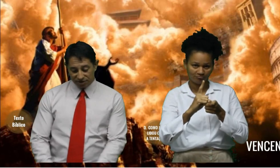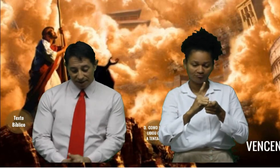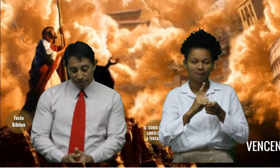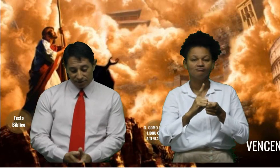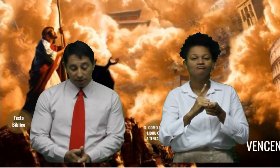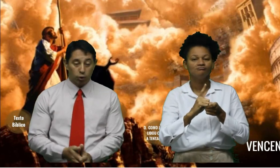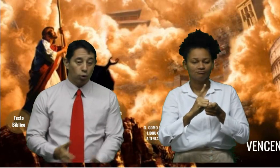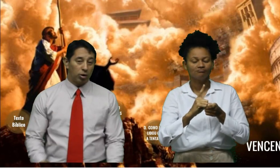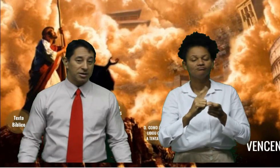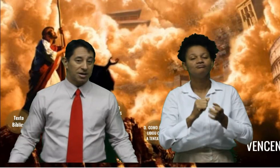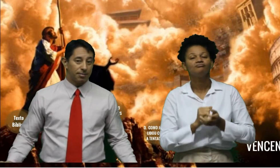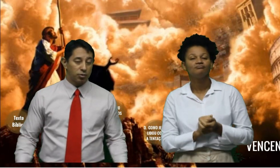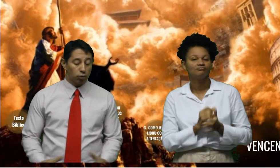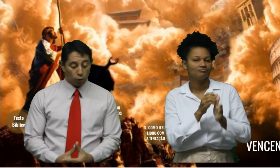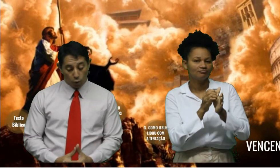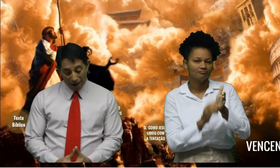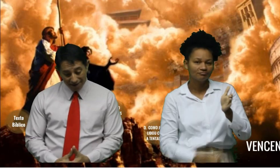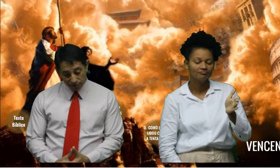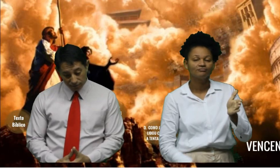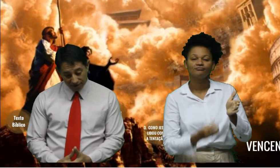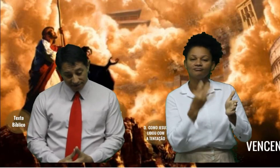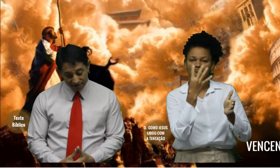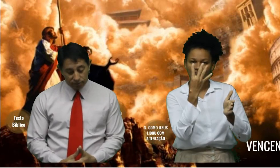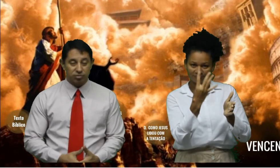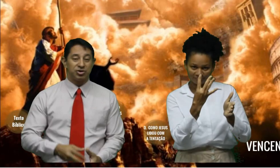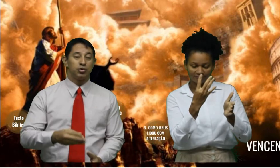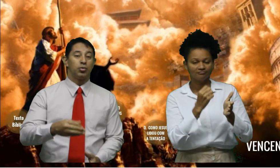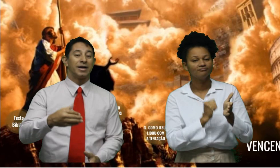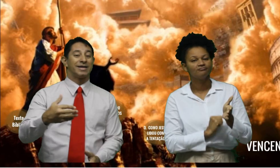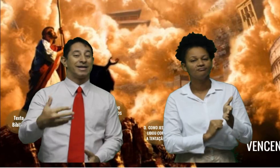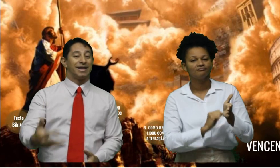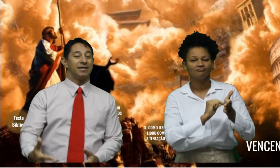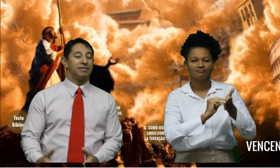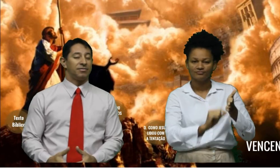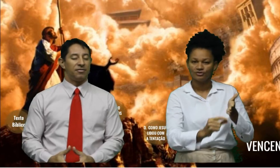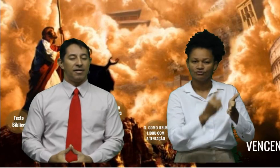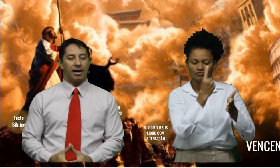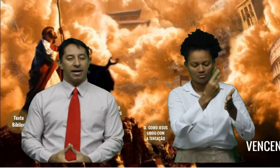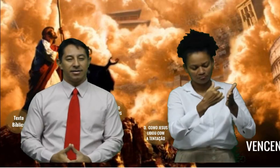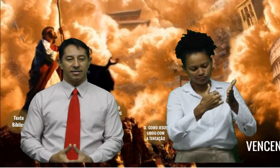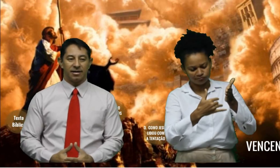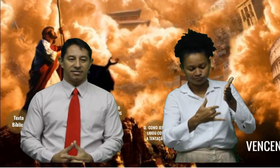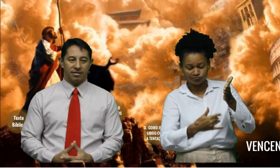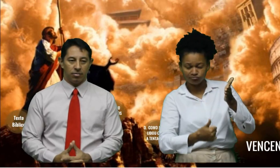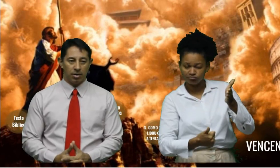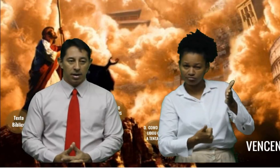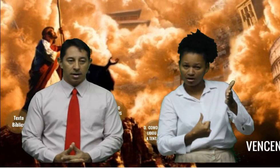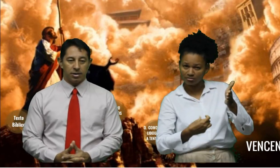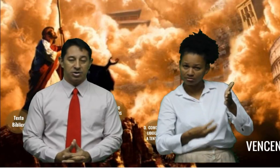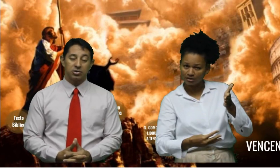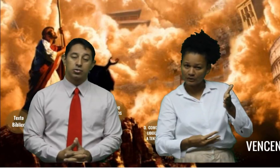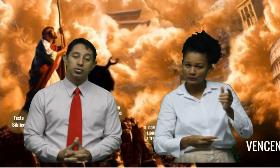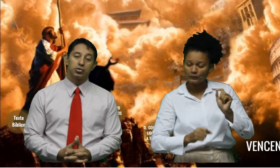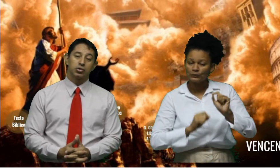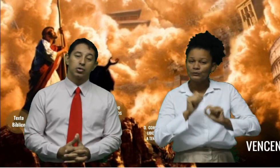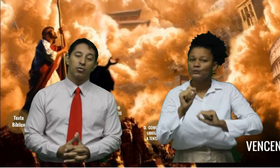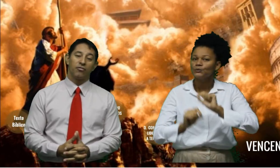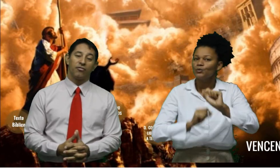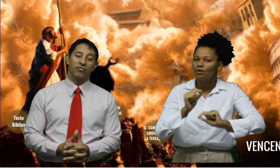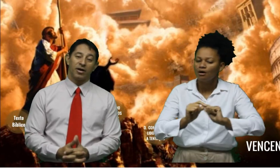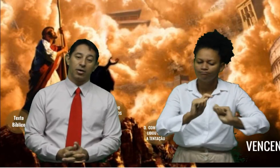no Evangelho de Lucas, capítulo 4, versículos de 1 a 13, vai falar a tentação que